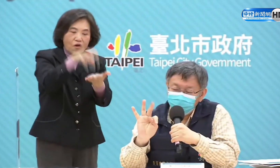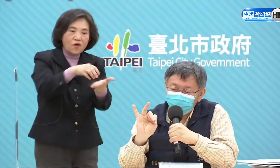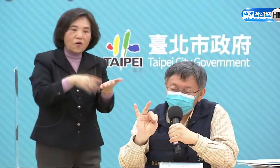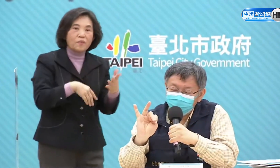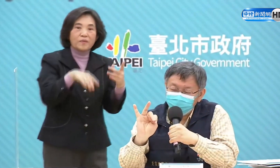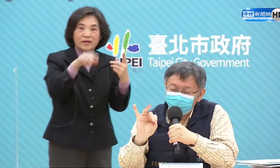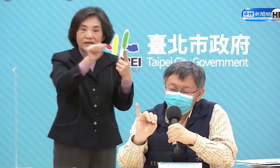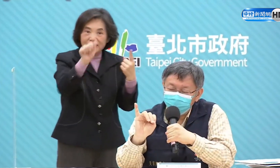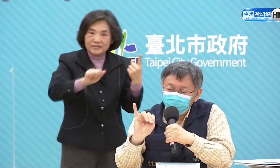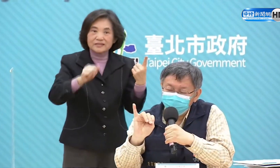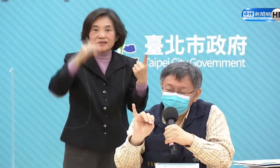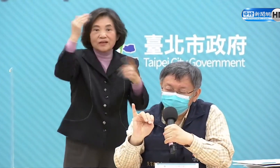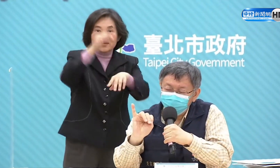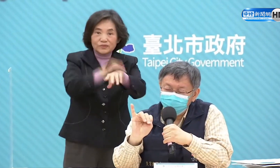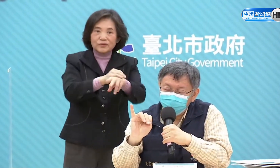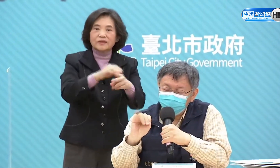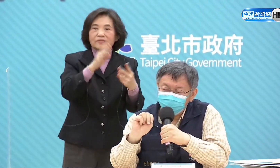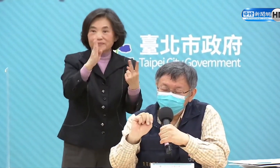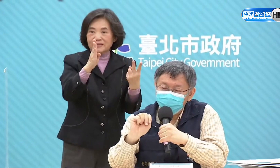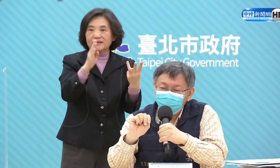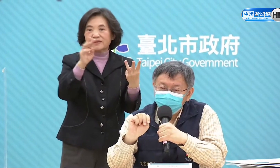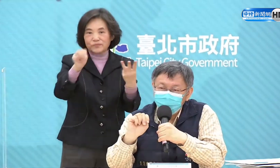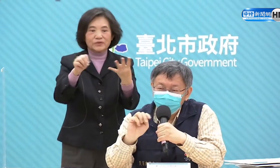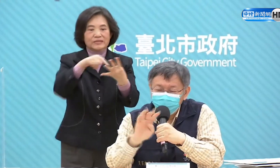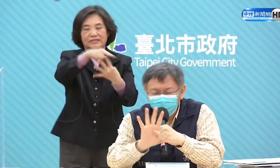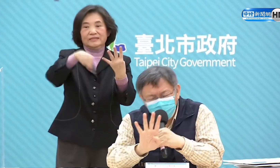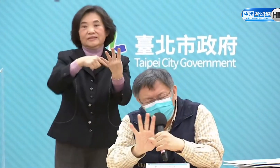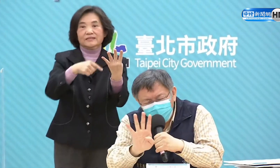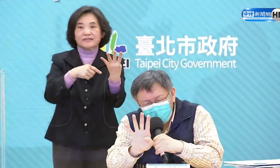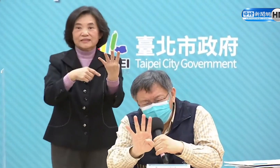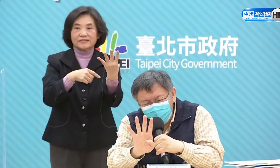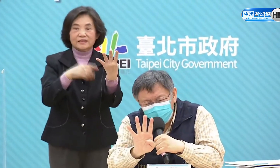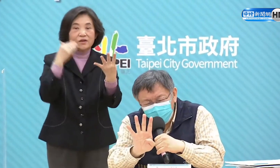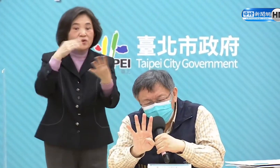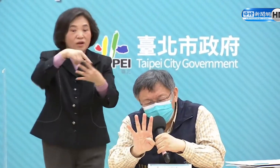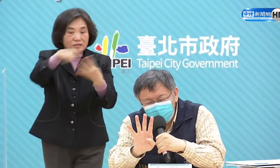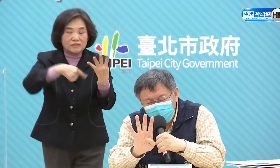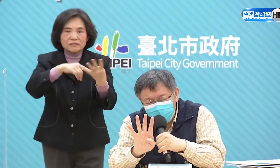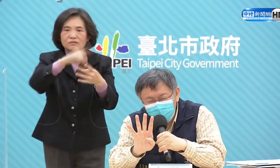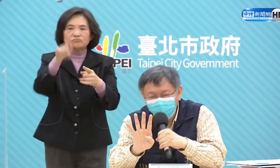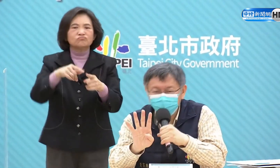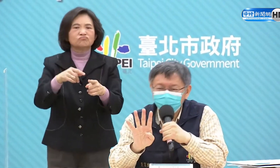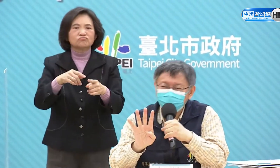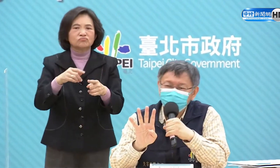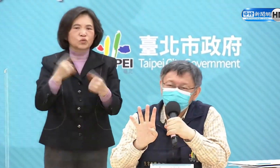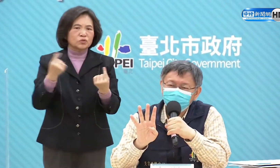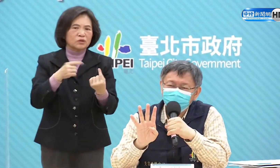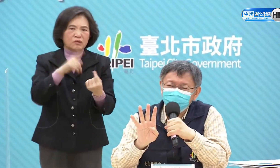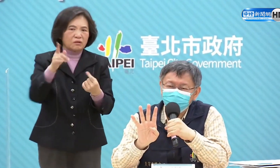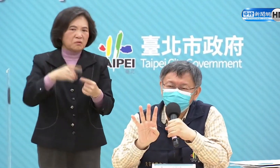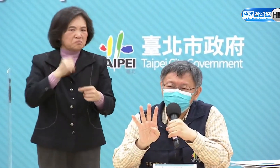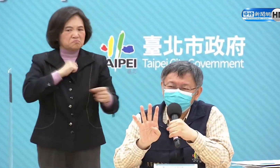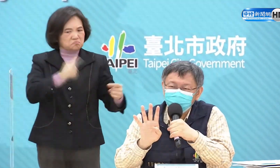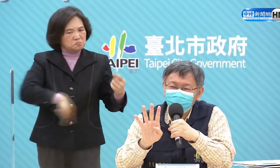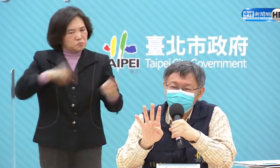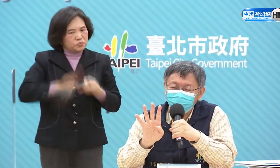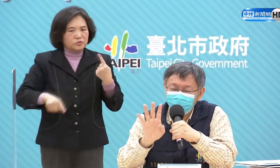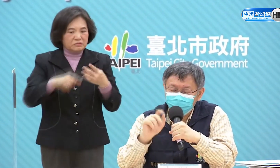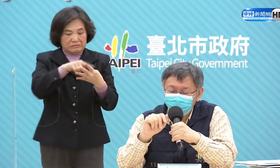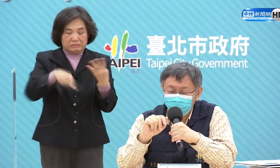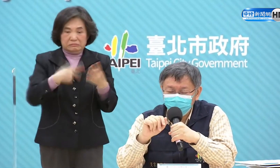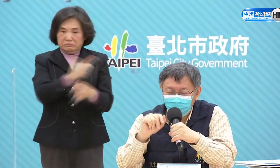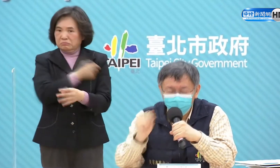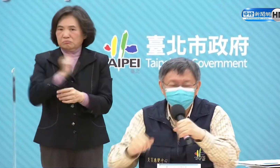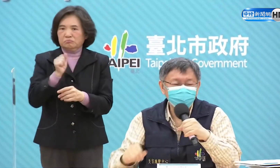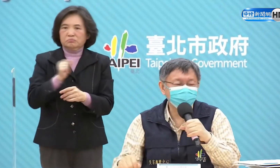，AZ 高端、BNT 哦，还有莫德纳。你说你四种都不能打？在医学上太少了，所以